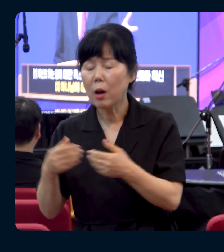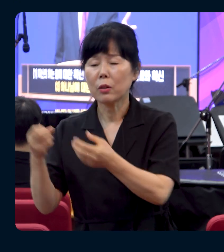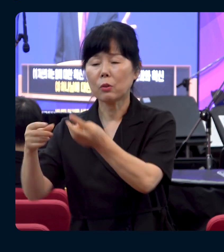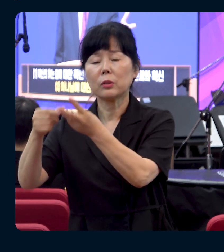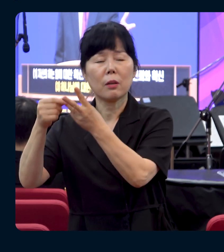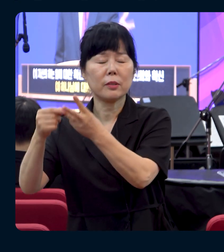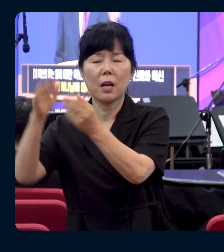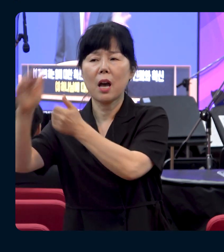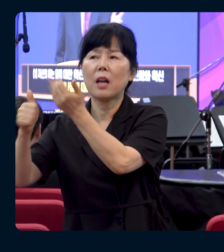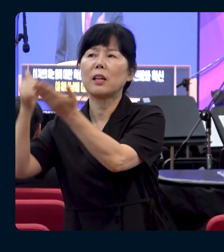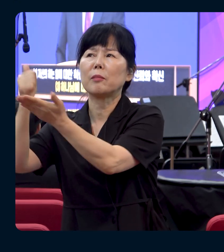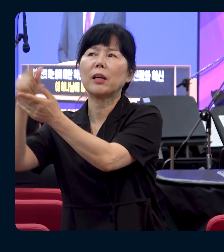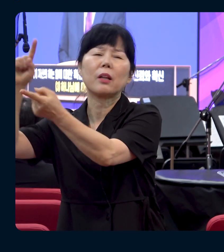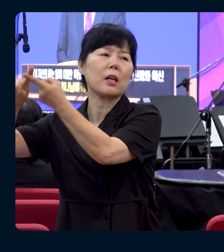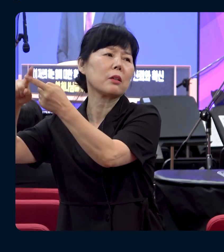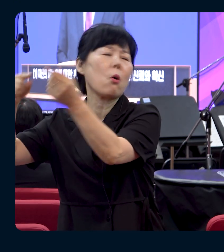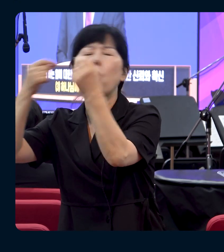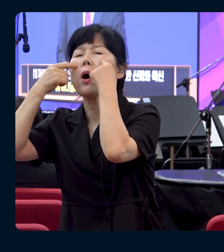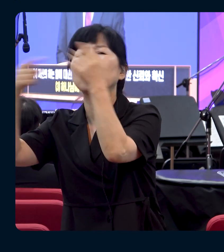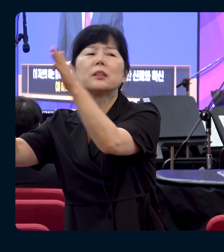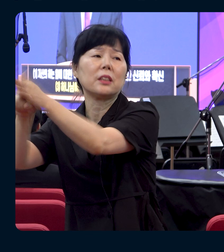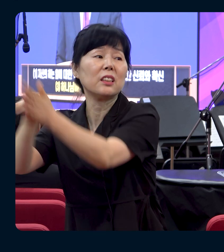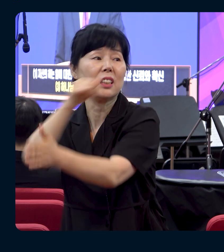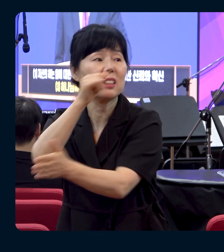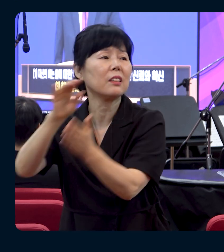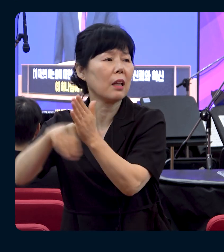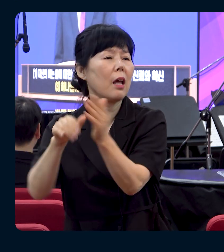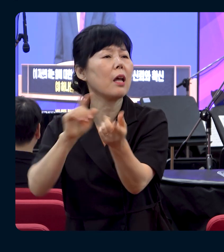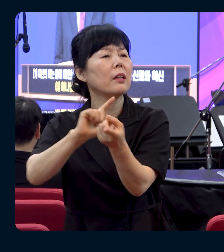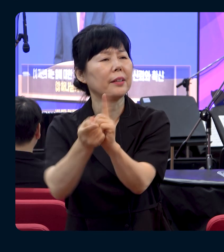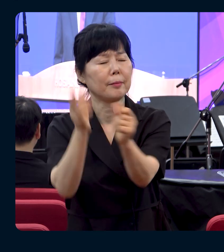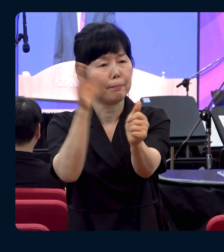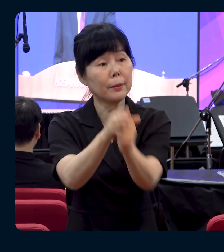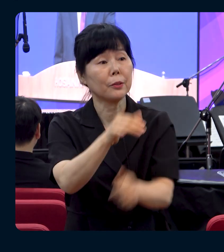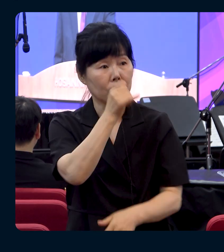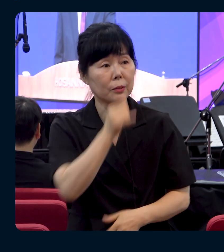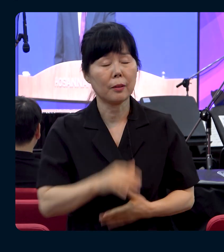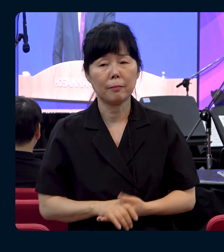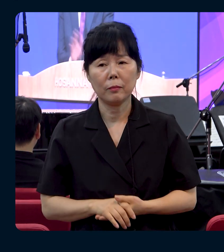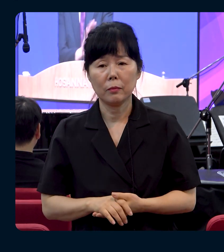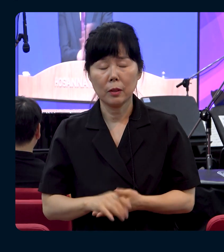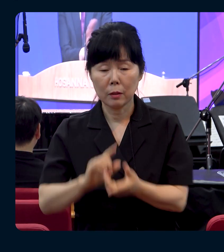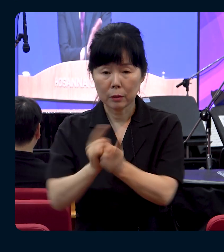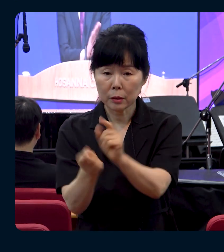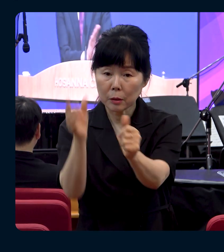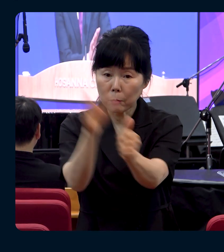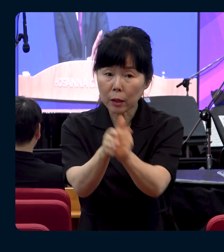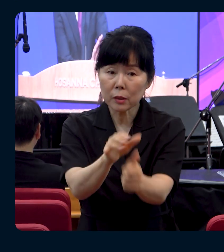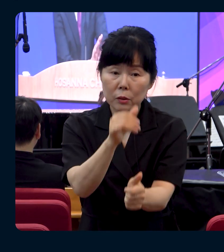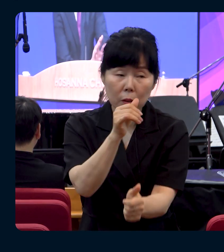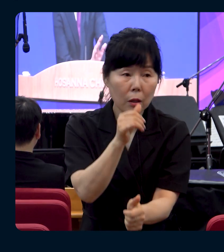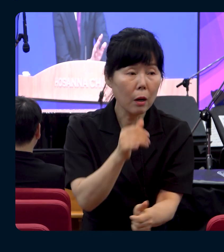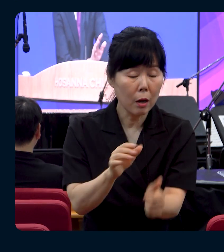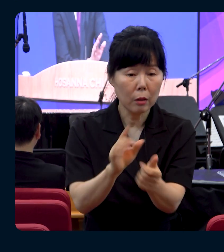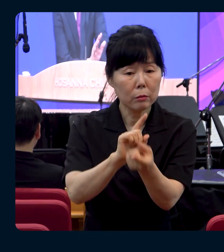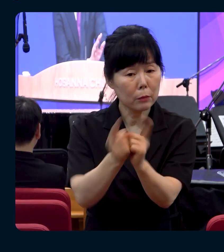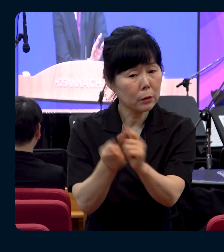있어야 되기 때문에, 그러니까 위임을 하지 못하는 사람은요, 성격의 문제가 아니라는